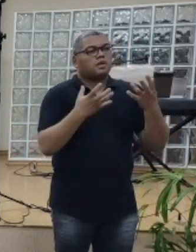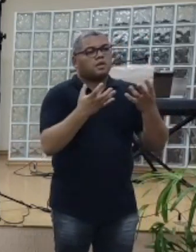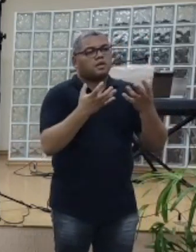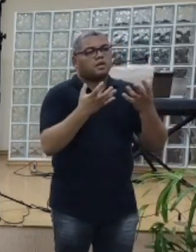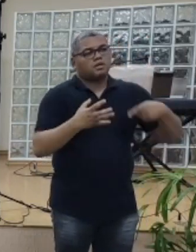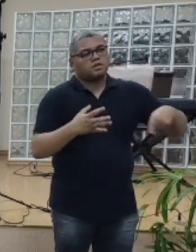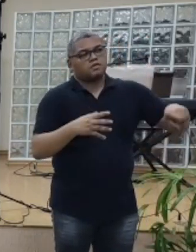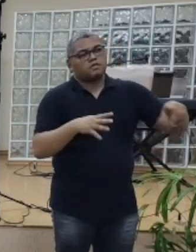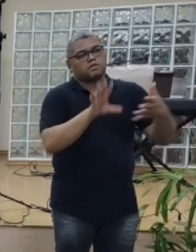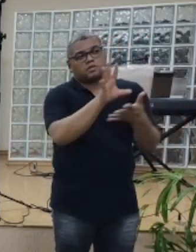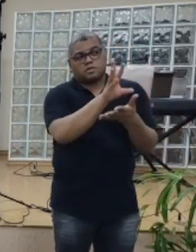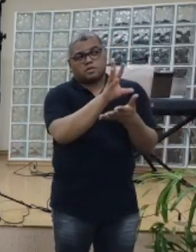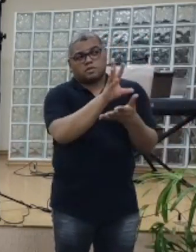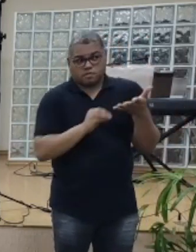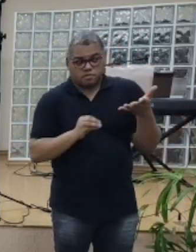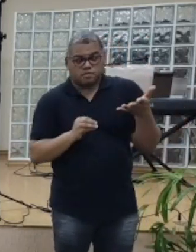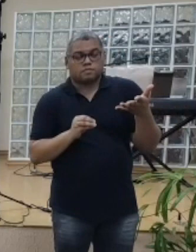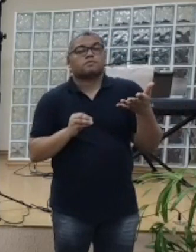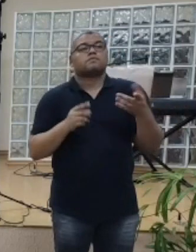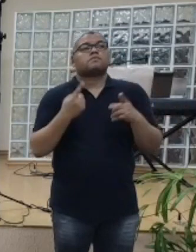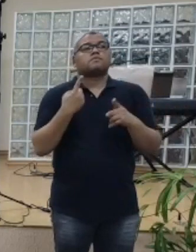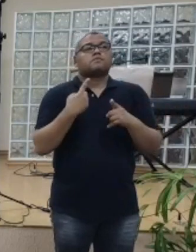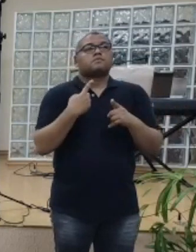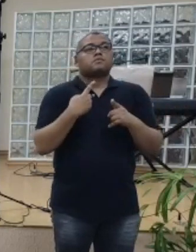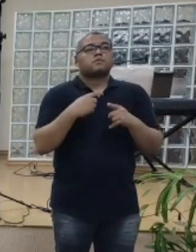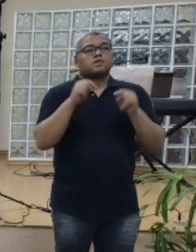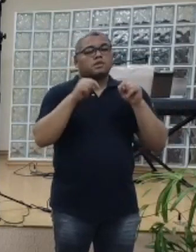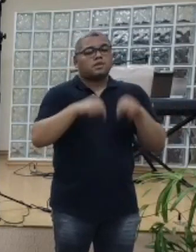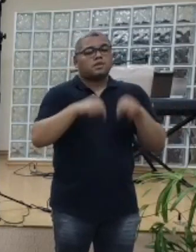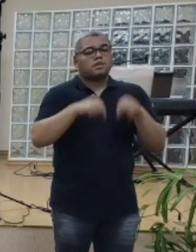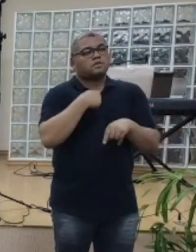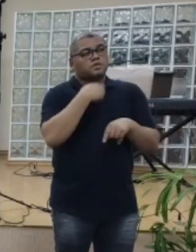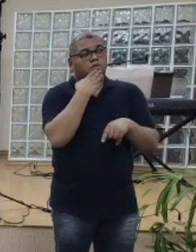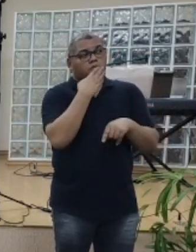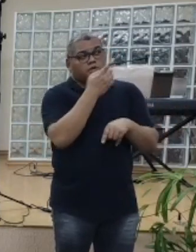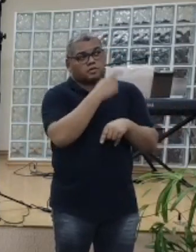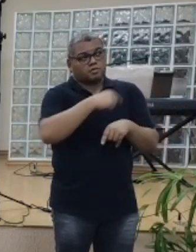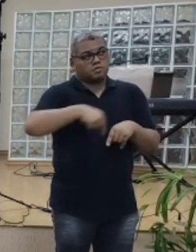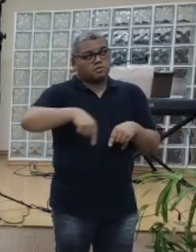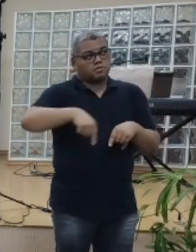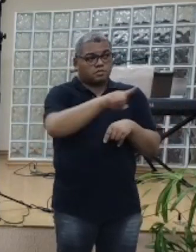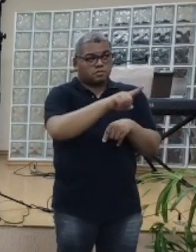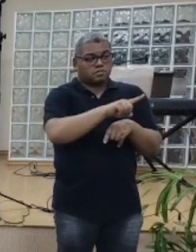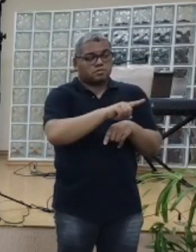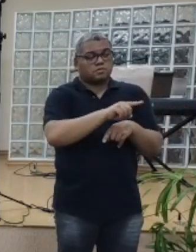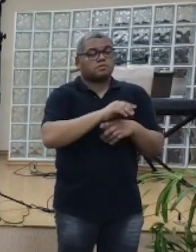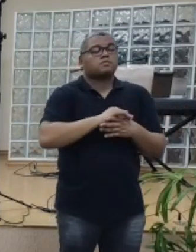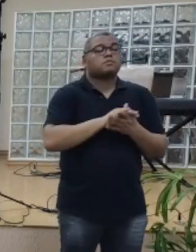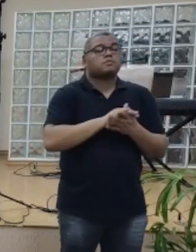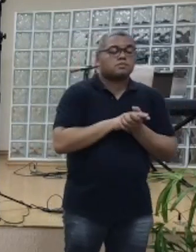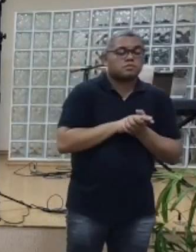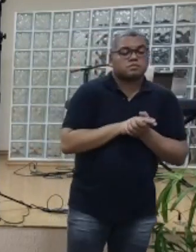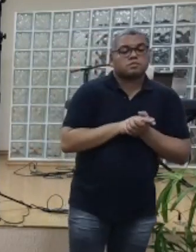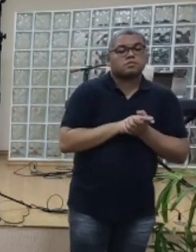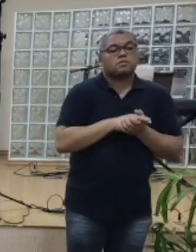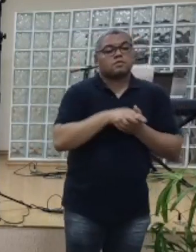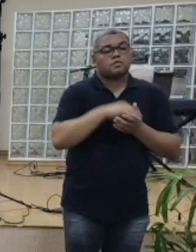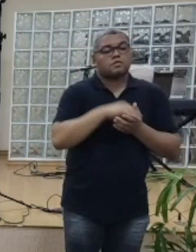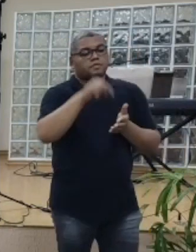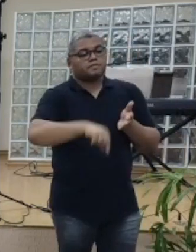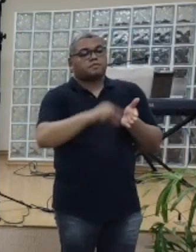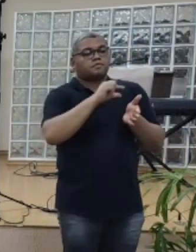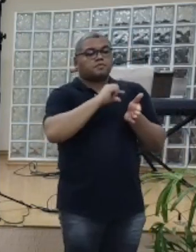vocês. Isto é o que lhes peço, irmãos. Então, este versículo